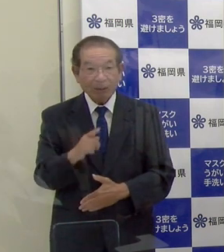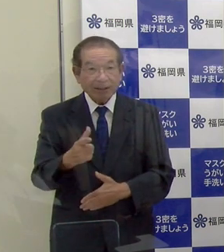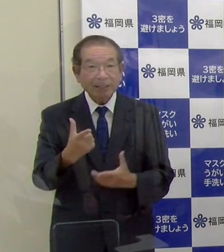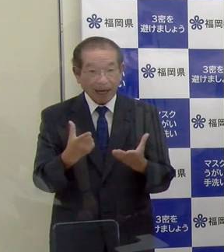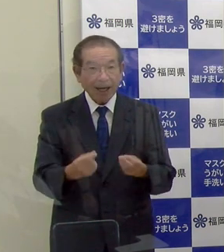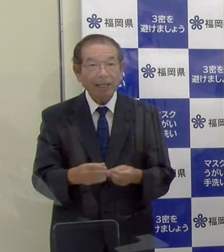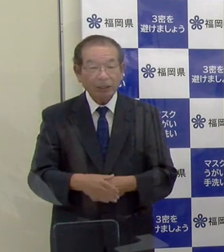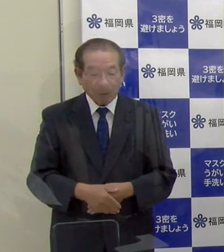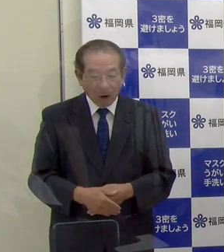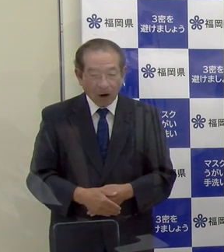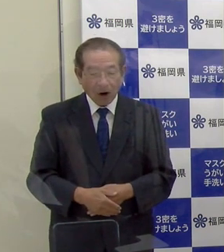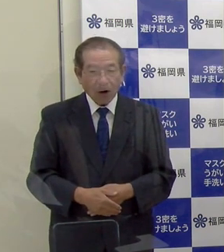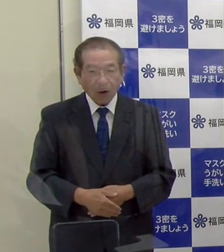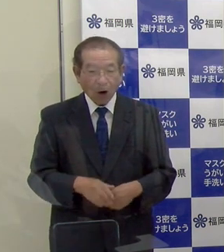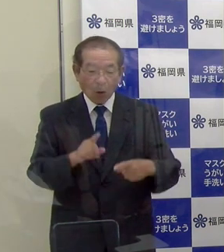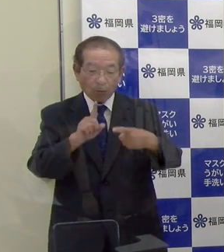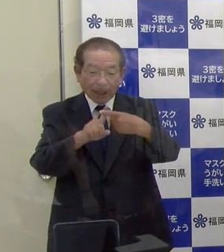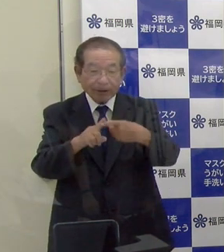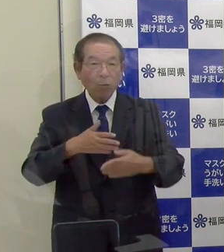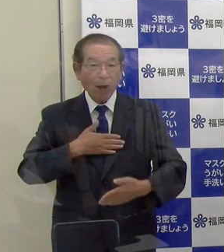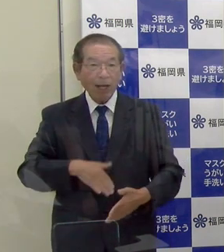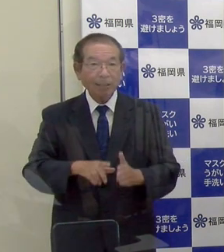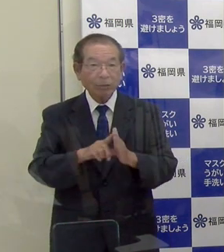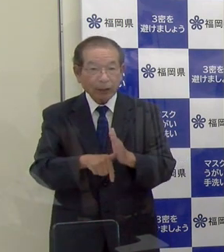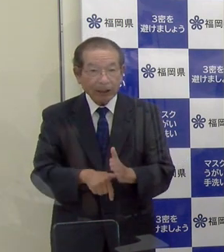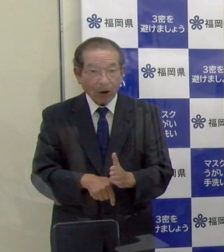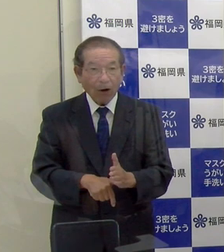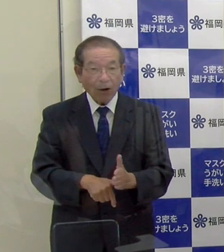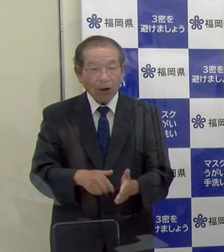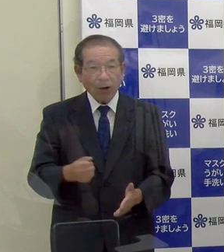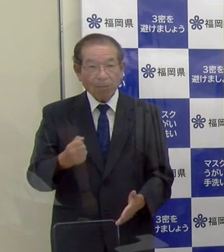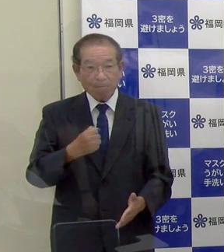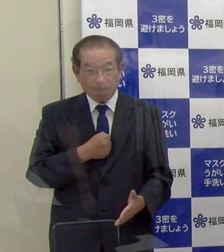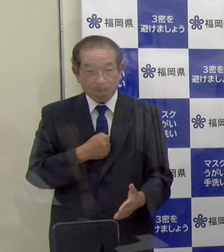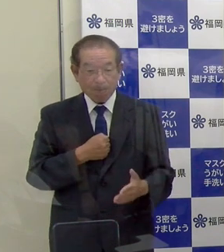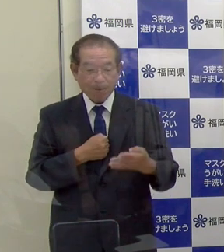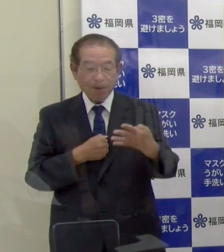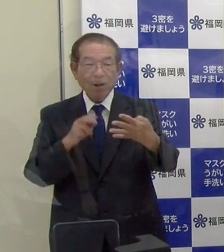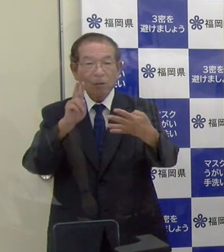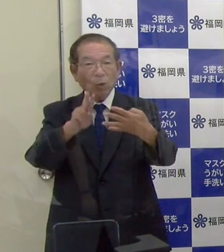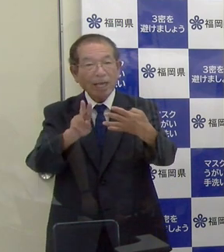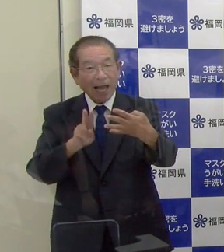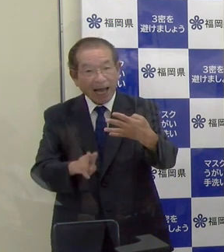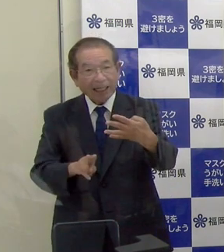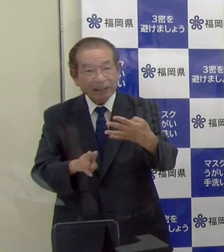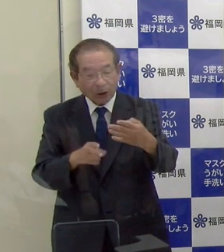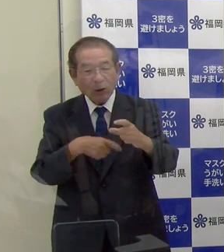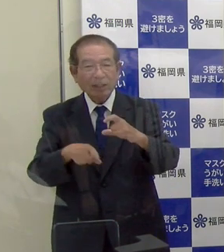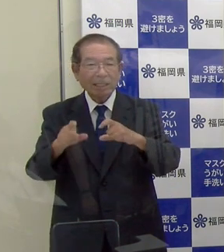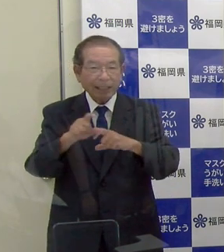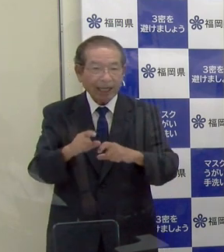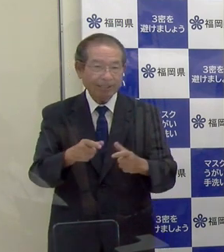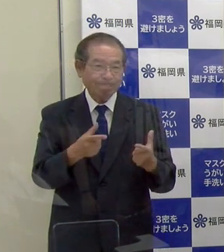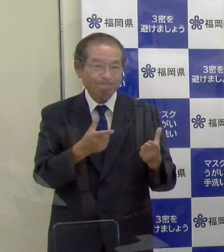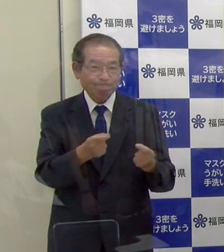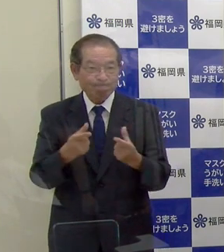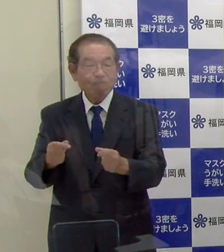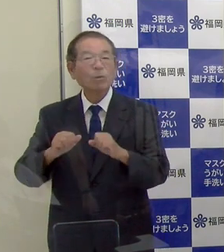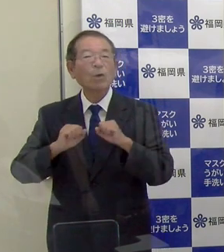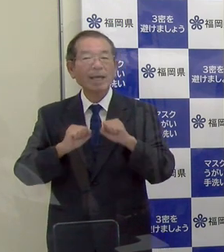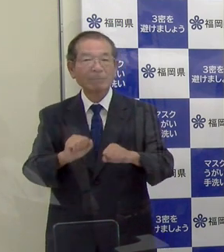が陽性と判明した時の鳥味ルーをさらに徹底をしてまいり